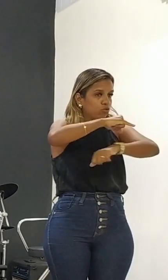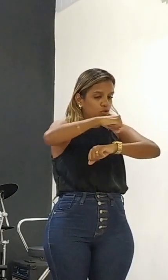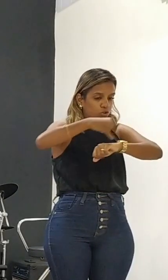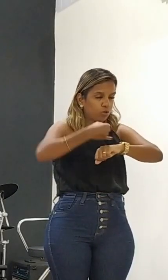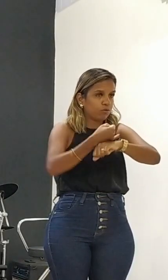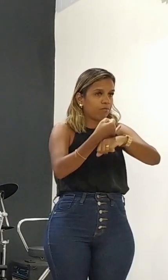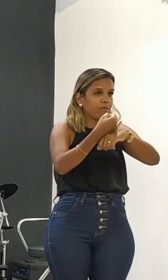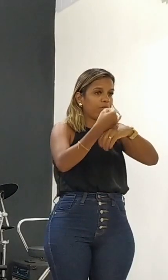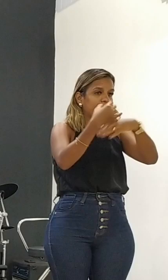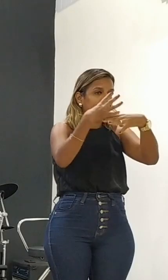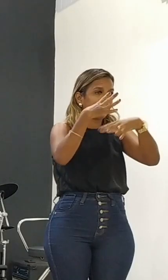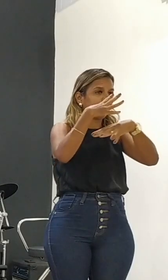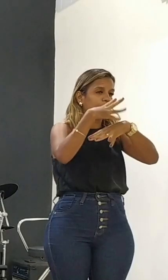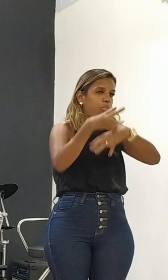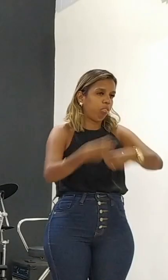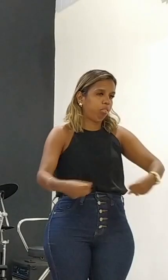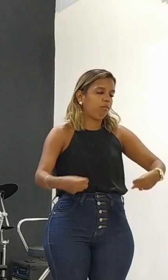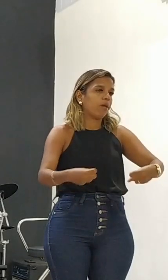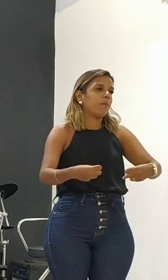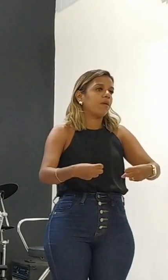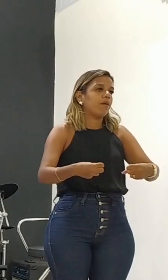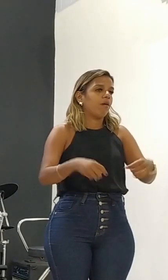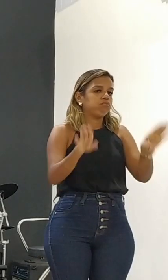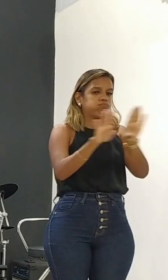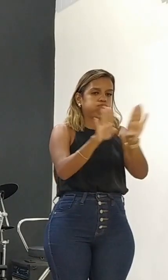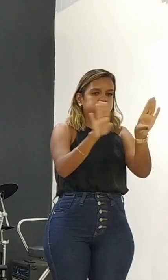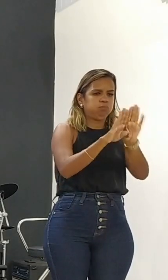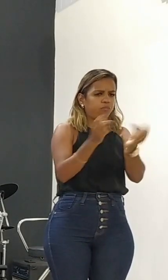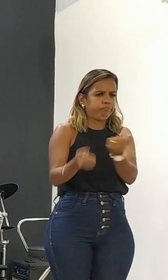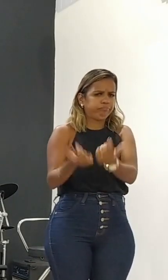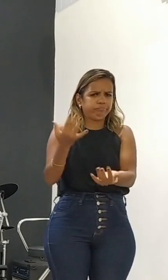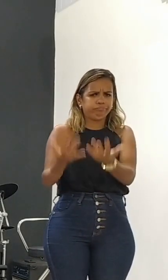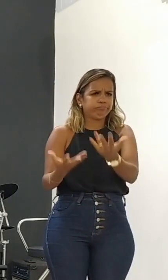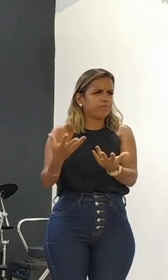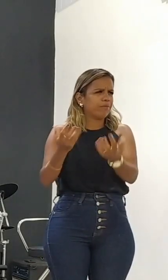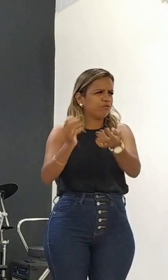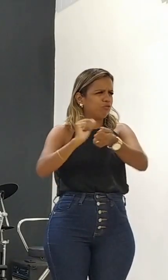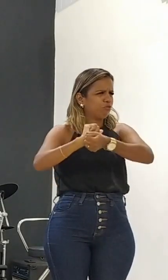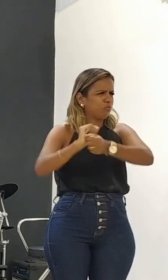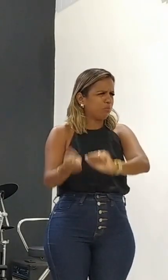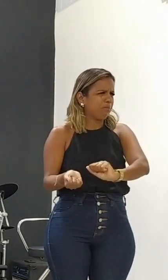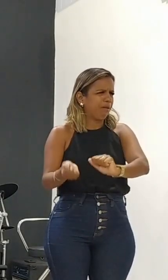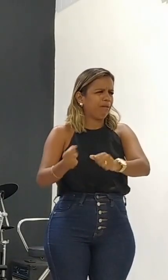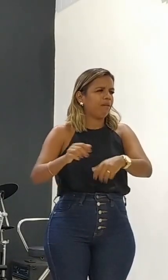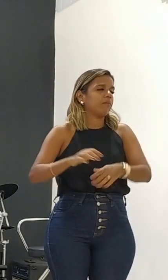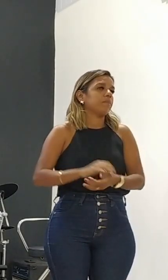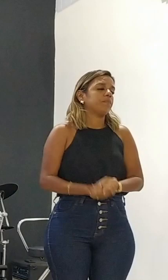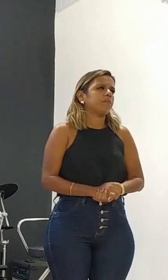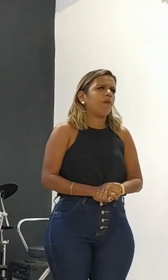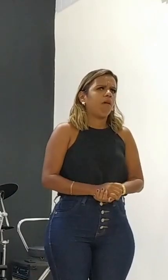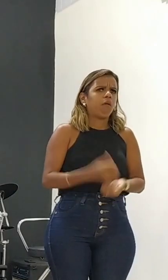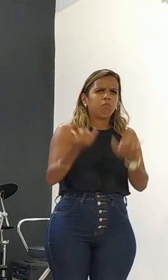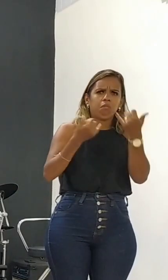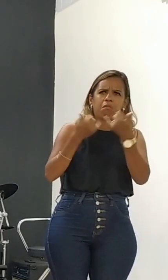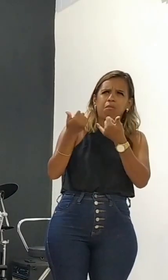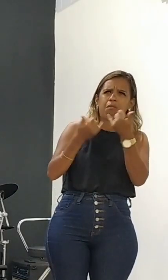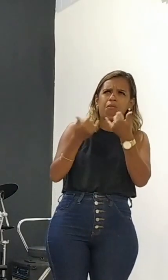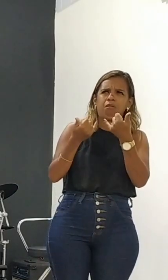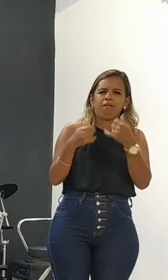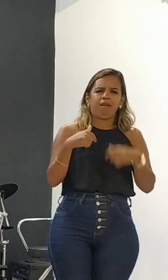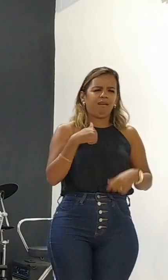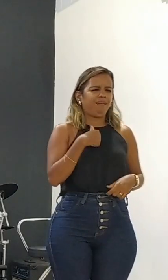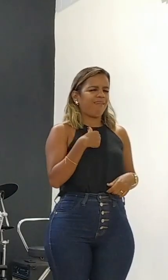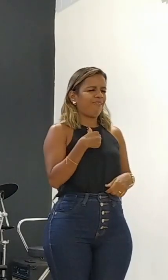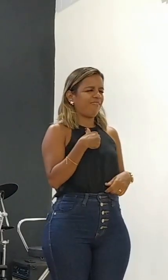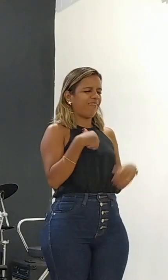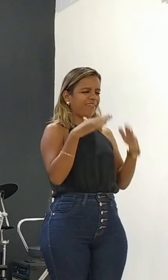estava fendido e as suas portas queimadas ao fogo. Quando ele ouve aquela notícia, ele não fica: não, eu estou no palácio,